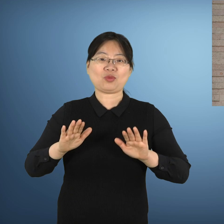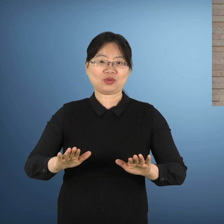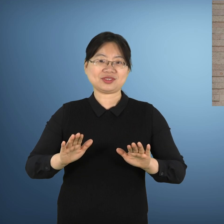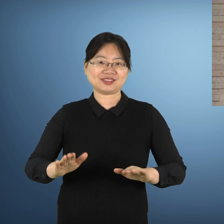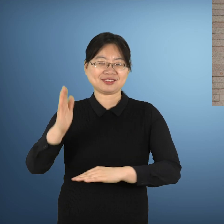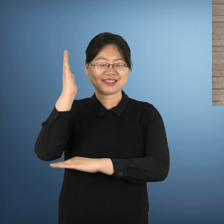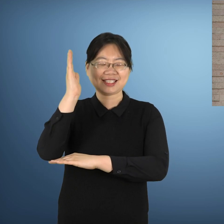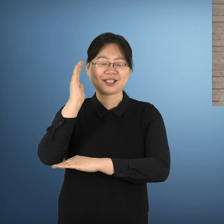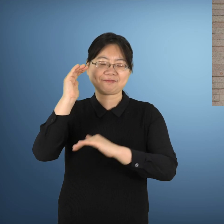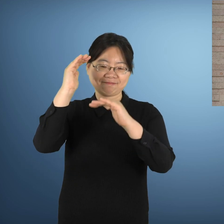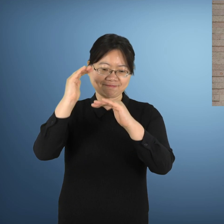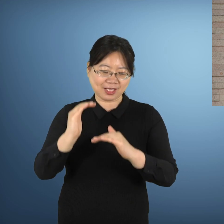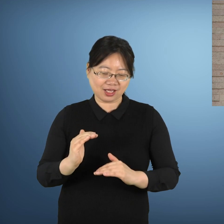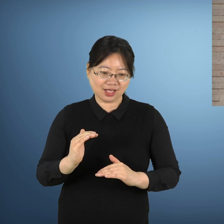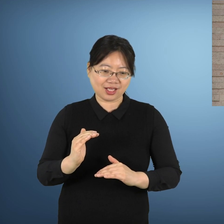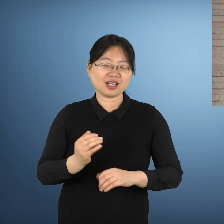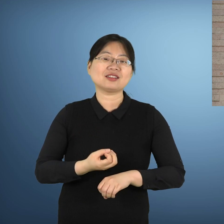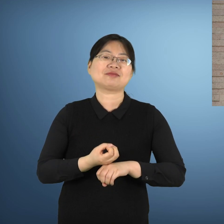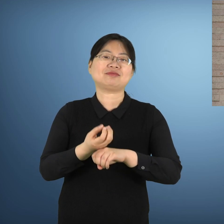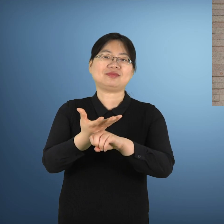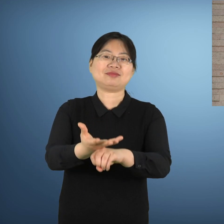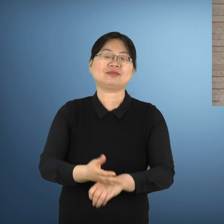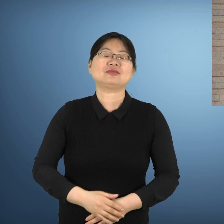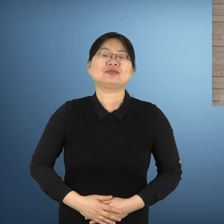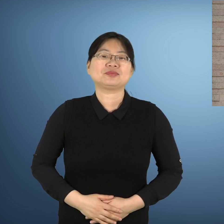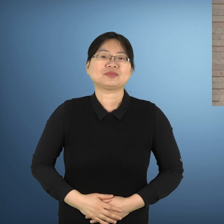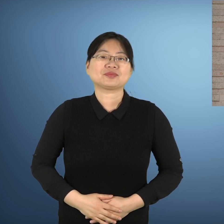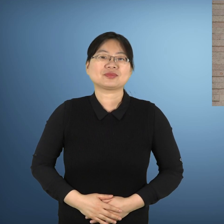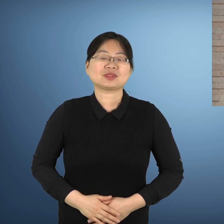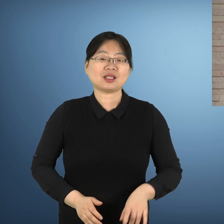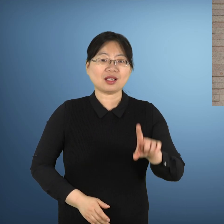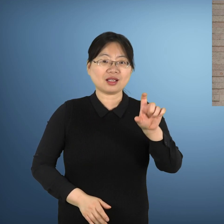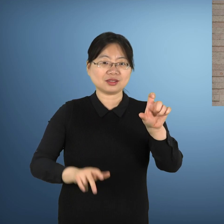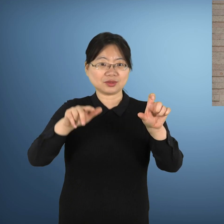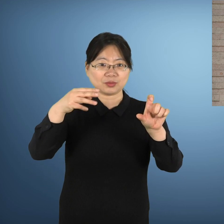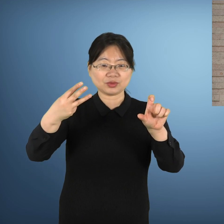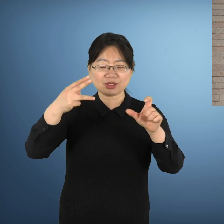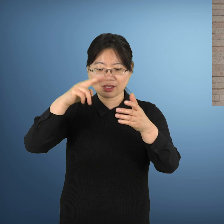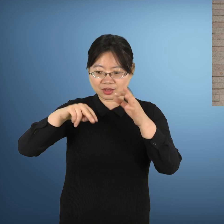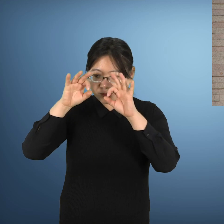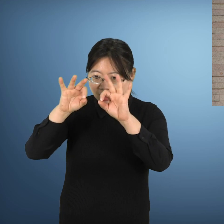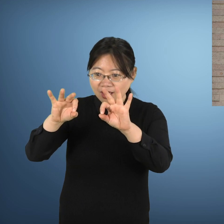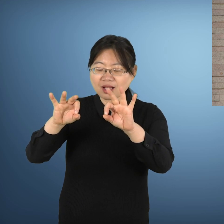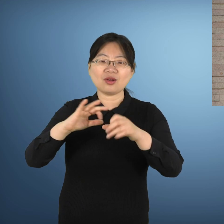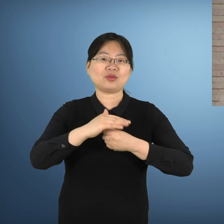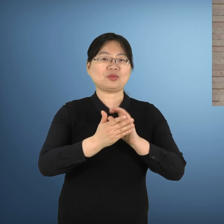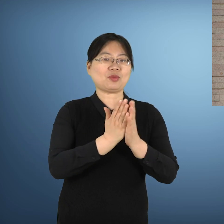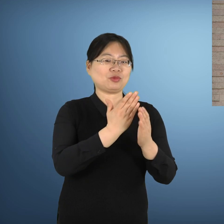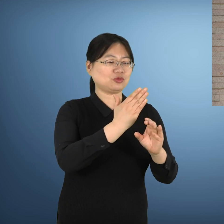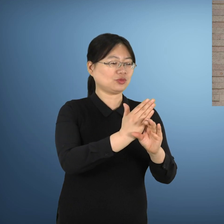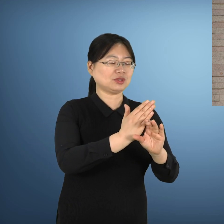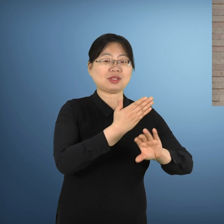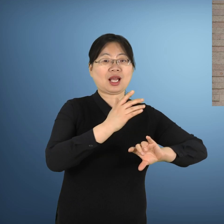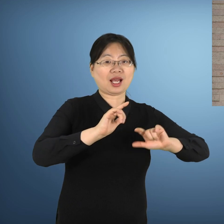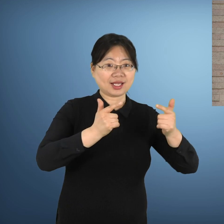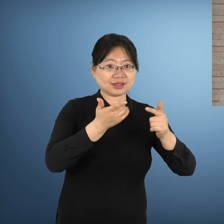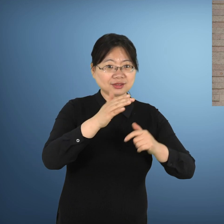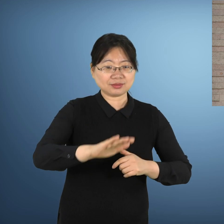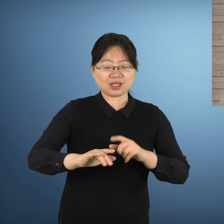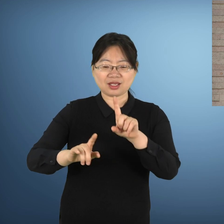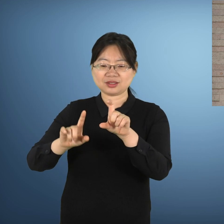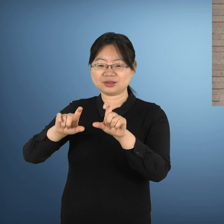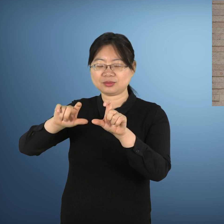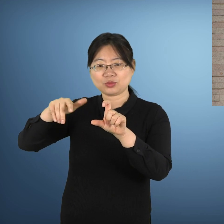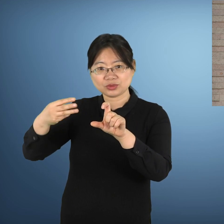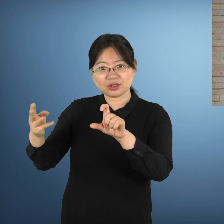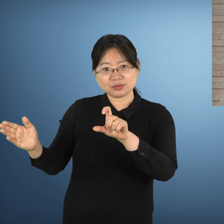좀 풀어 나가도록 하겠습니다. 15절을 좀 볼까요? 오늘 본문은 아니지만 15절서부터